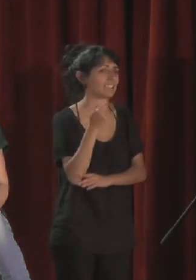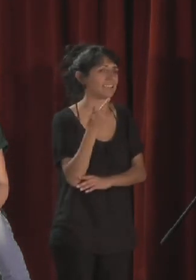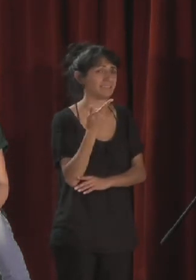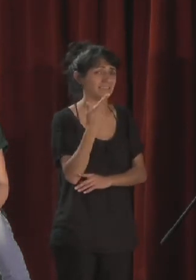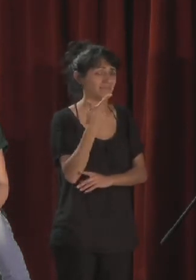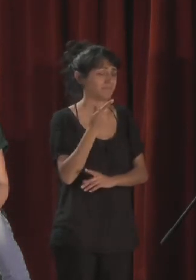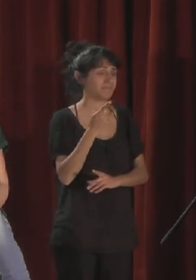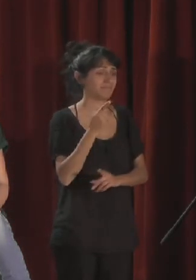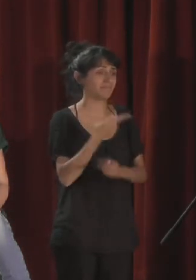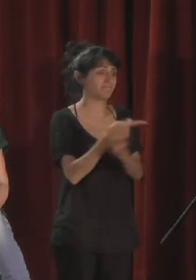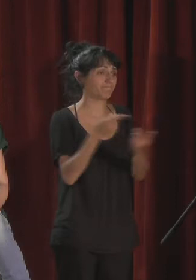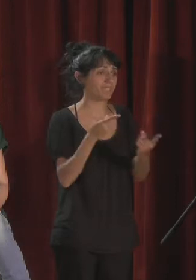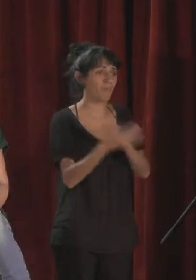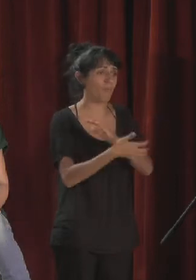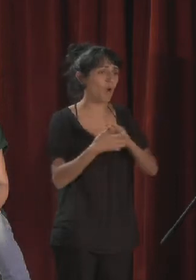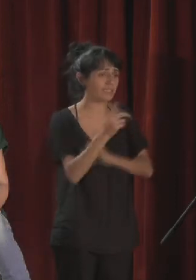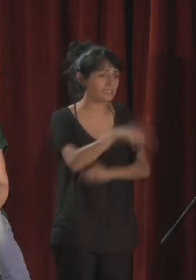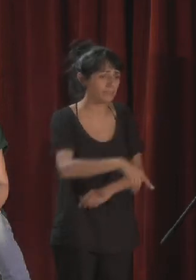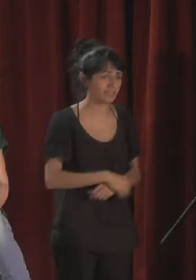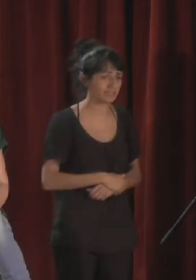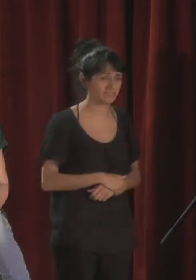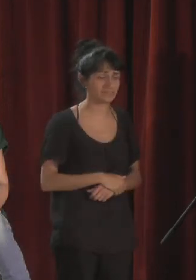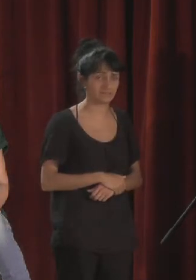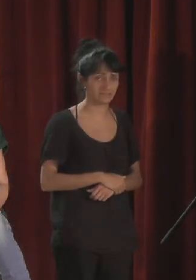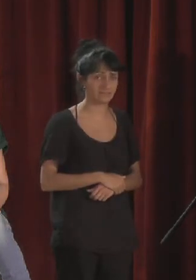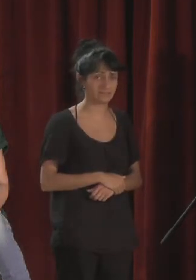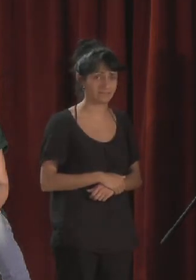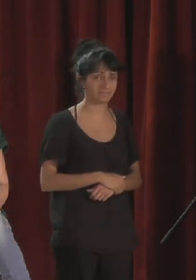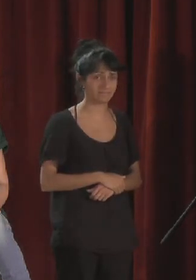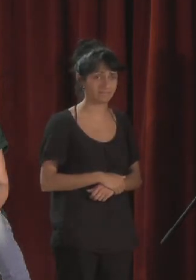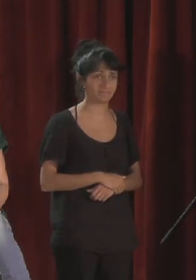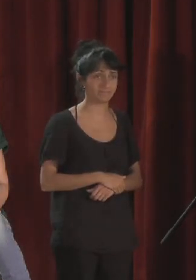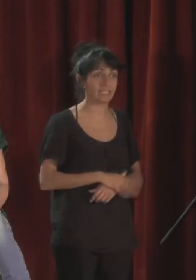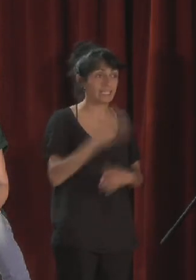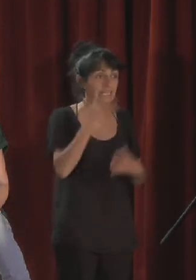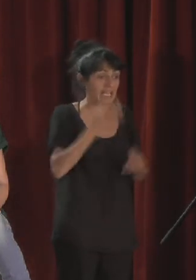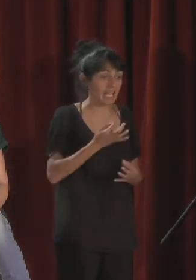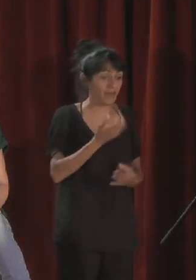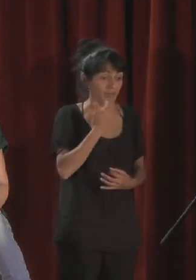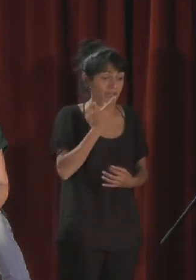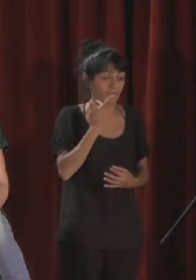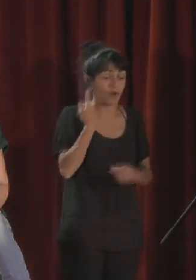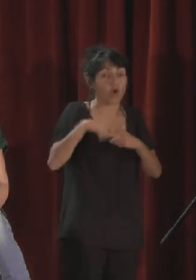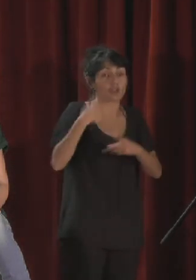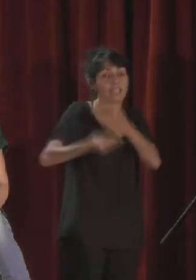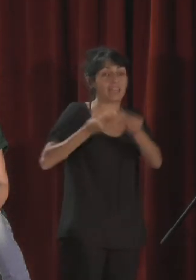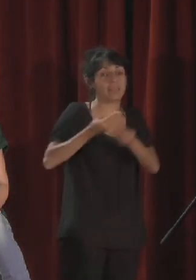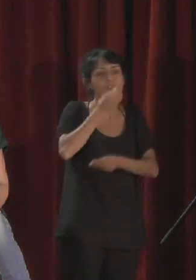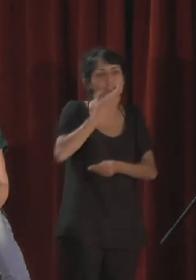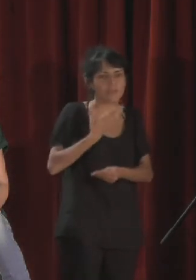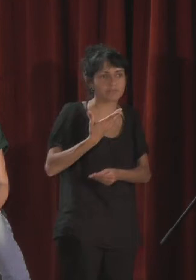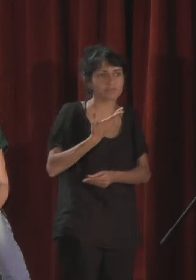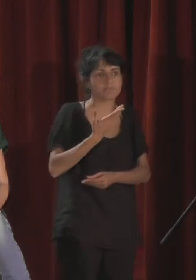E os sectores potencialmente innovadores, onde poderíamos ser unha potencia a nivel mundial, como son as enerxías renovables,